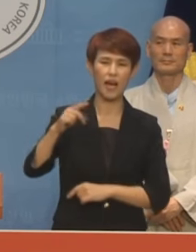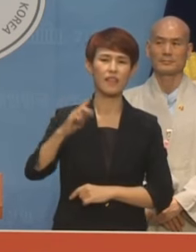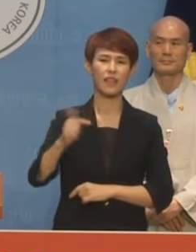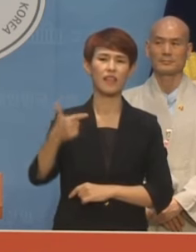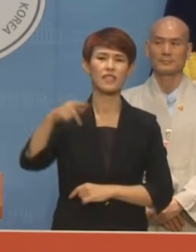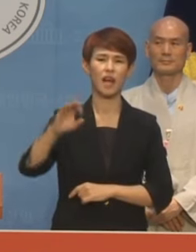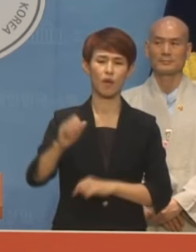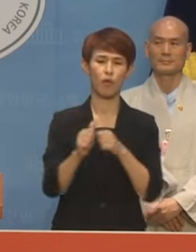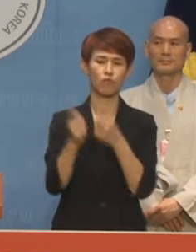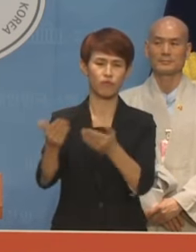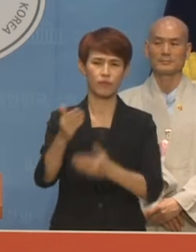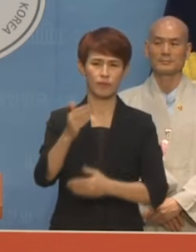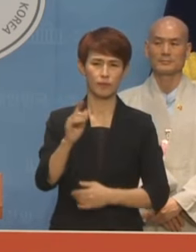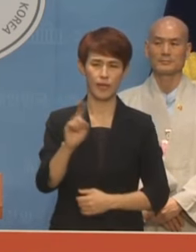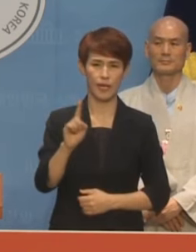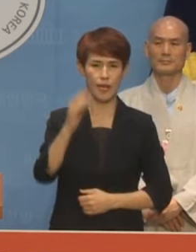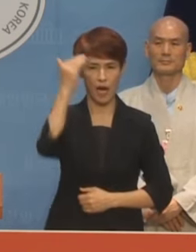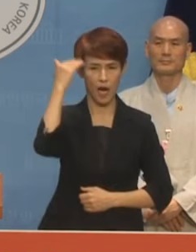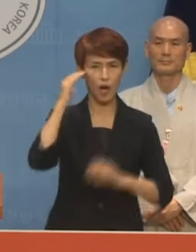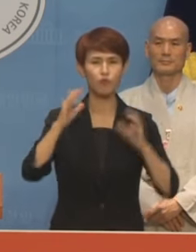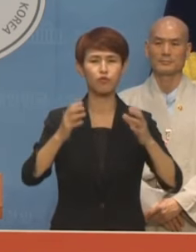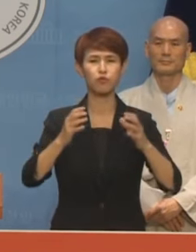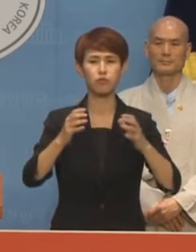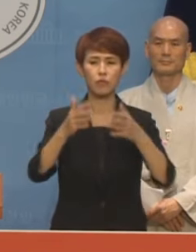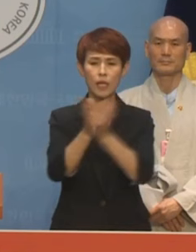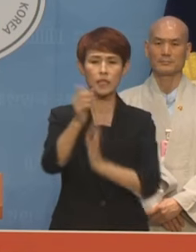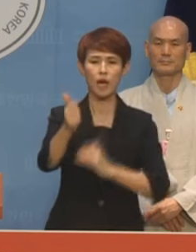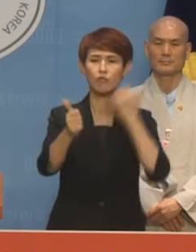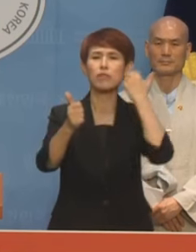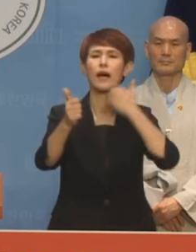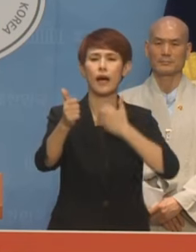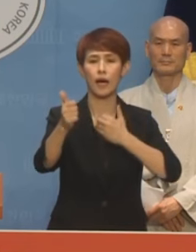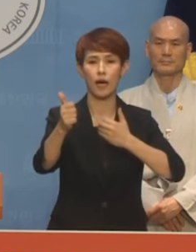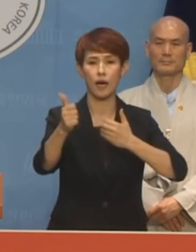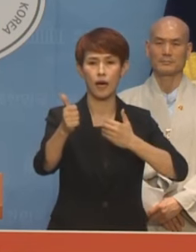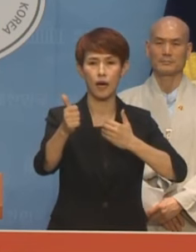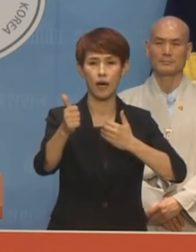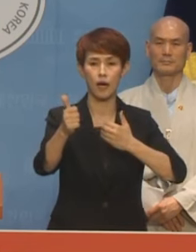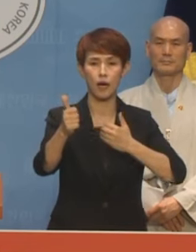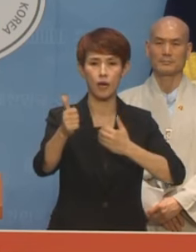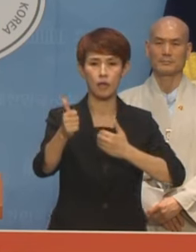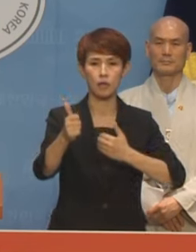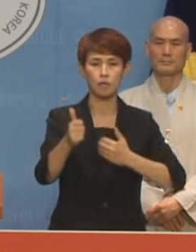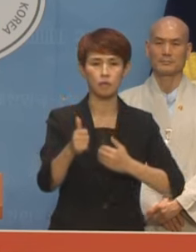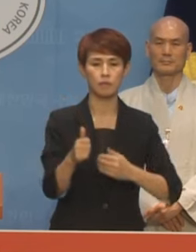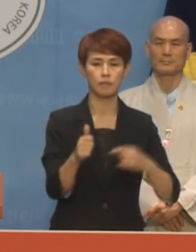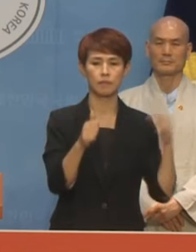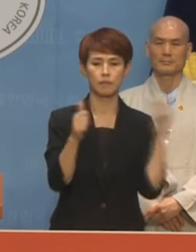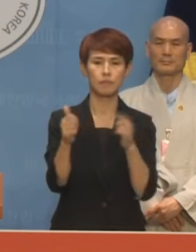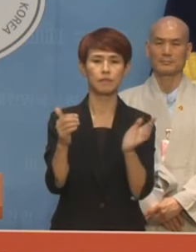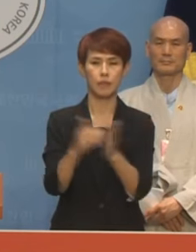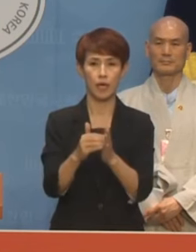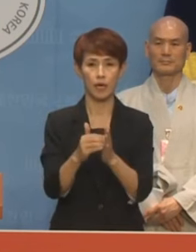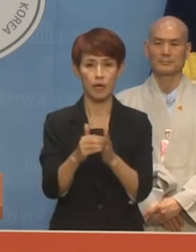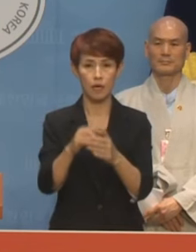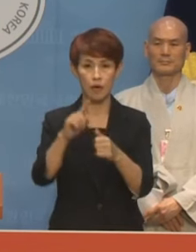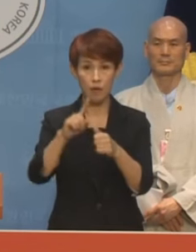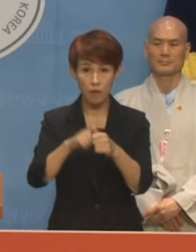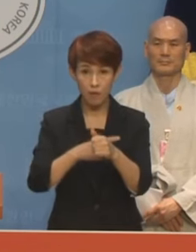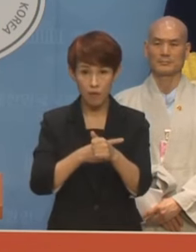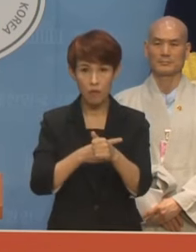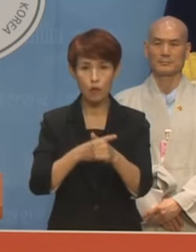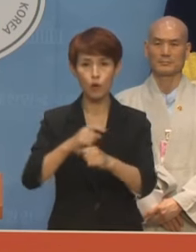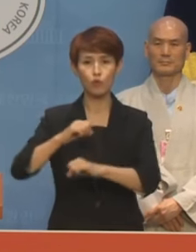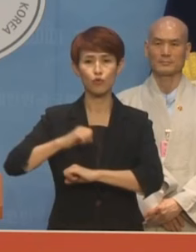사단장까지 처벌하게 되면 대한민국에서 누가 사단장을 할 수 있겠는가라는 경로의 지적이 있었고, 이는